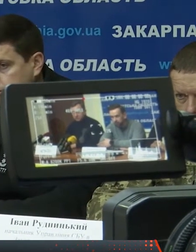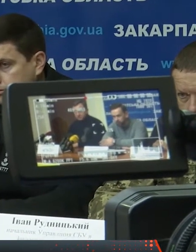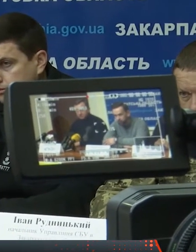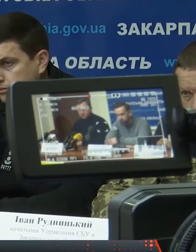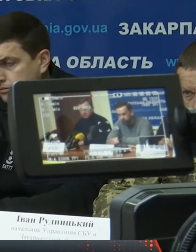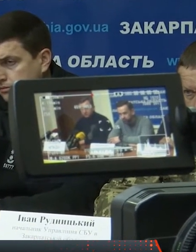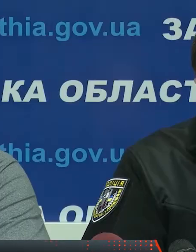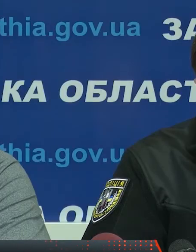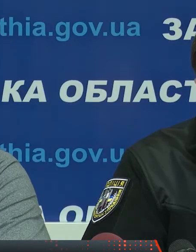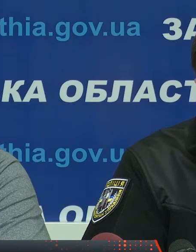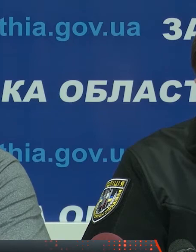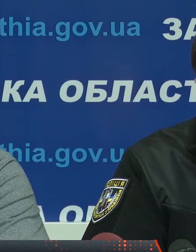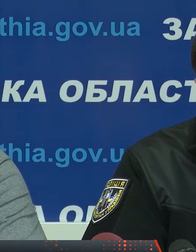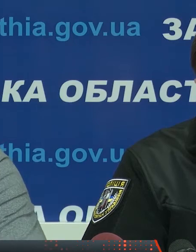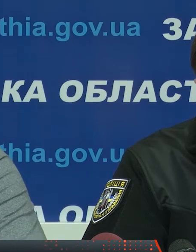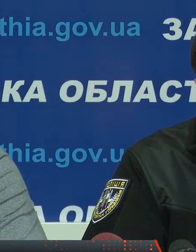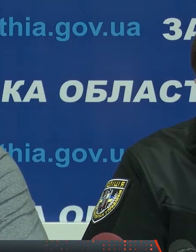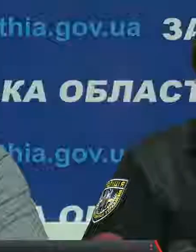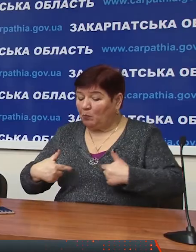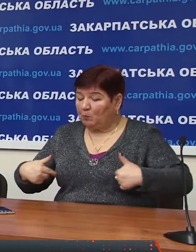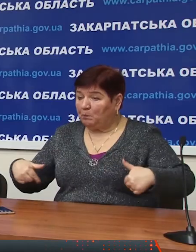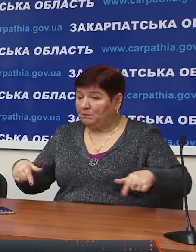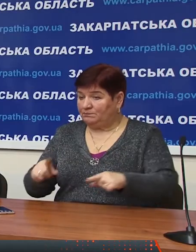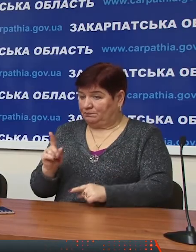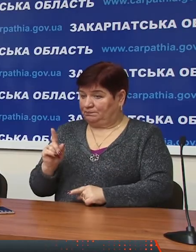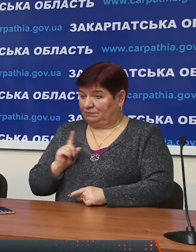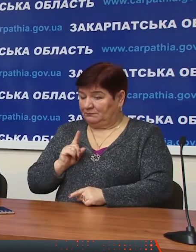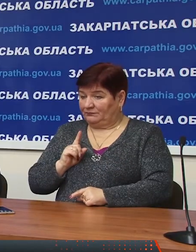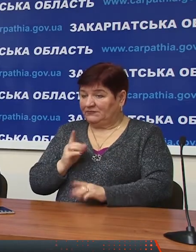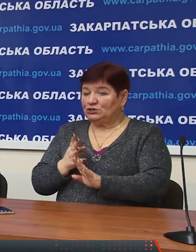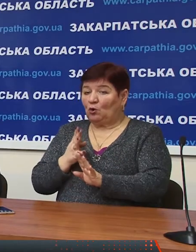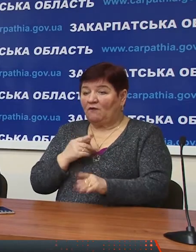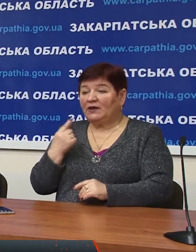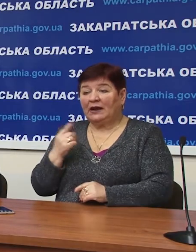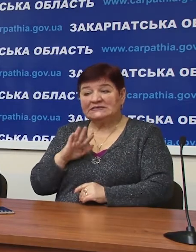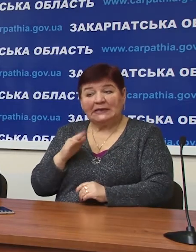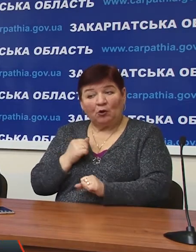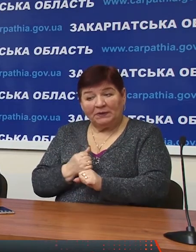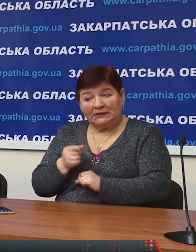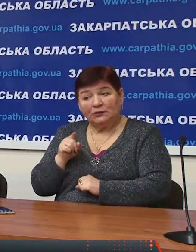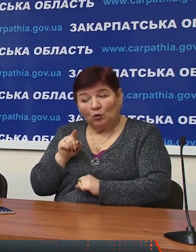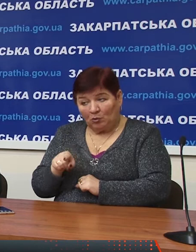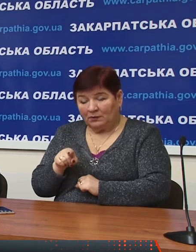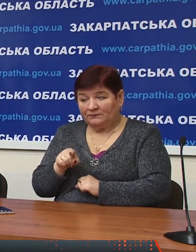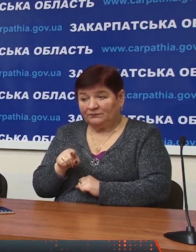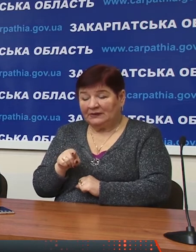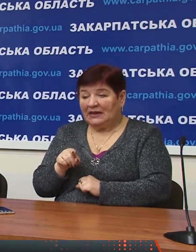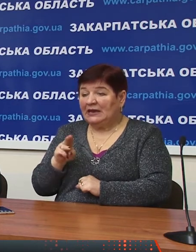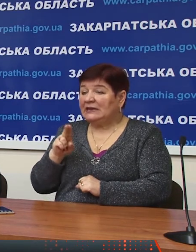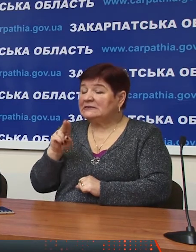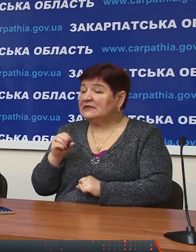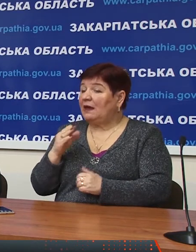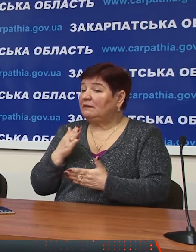– це незаконно, наголосив очільник краю. Закликаю і прошу не робити тих речей, тому що це